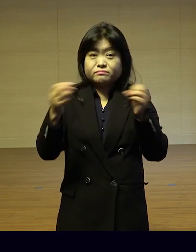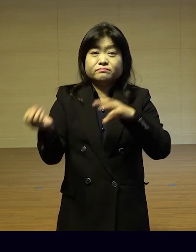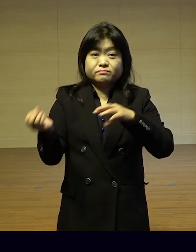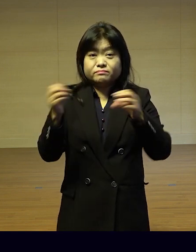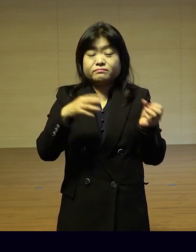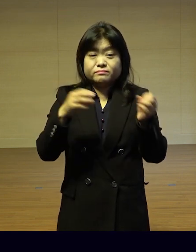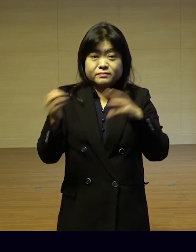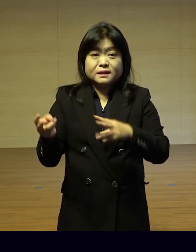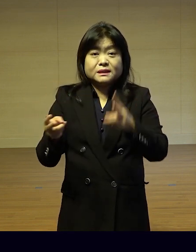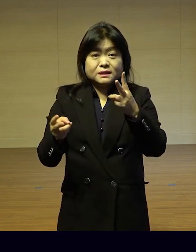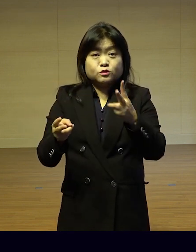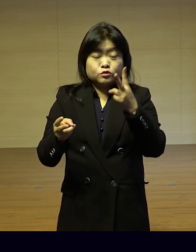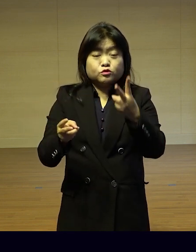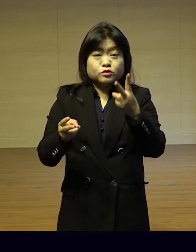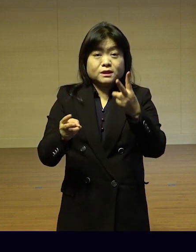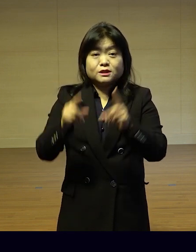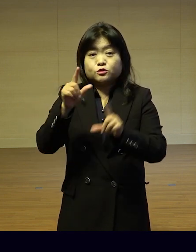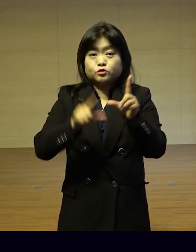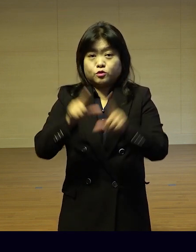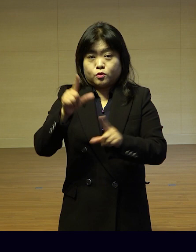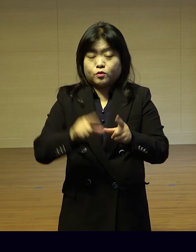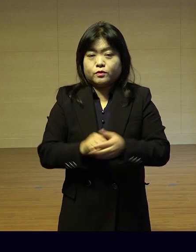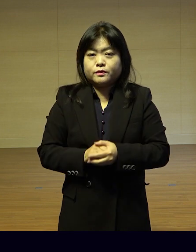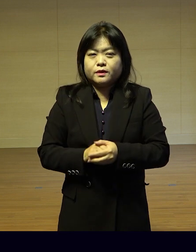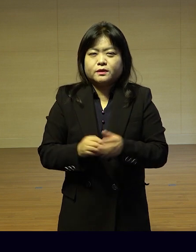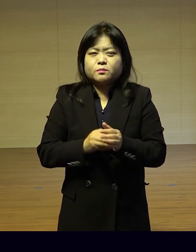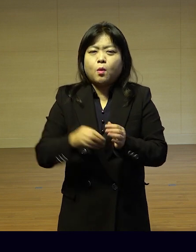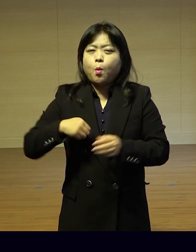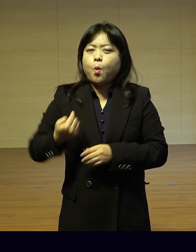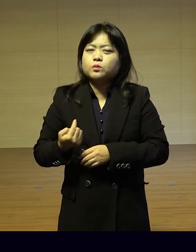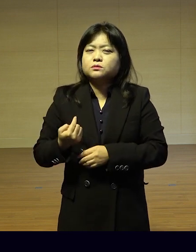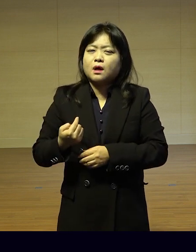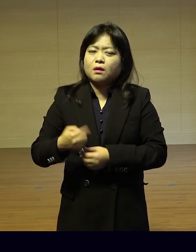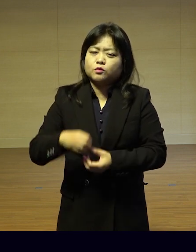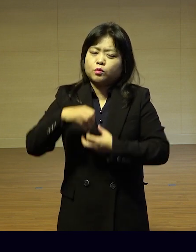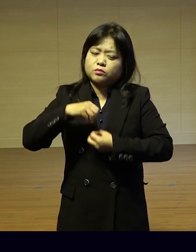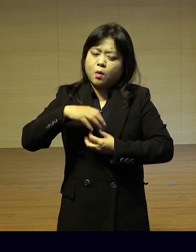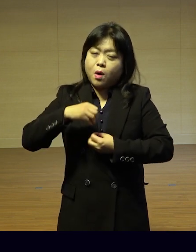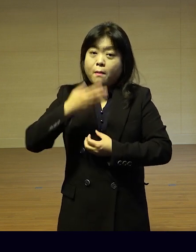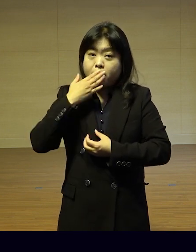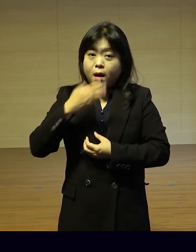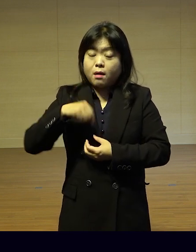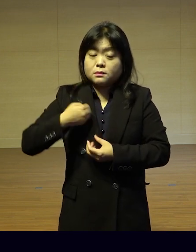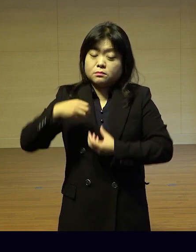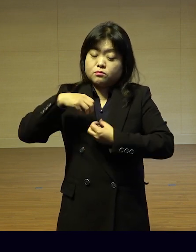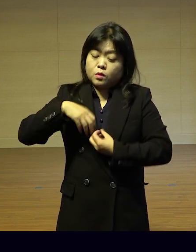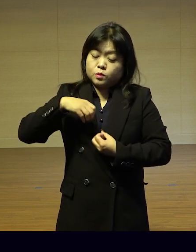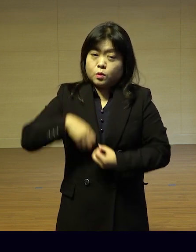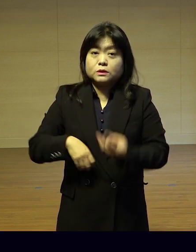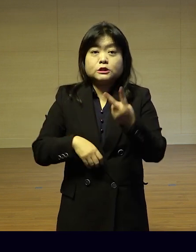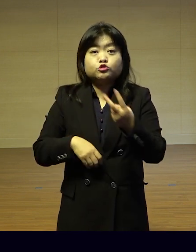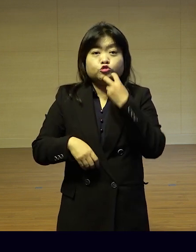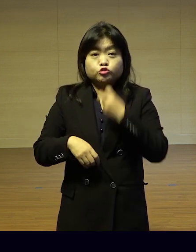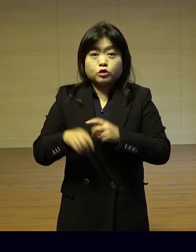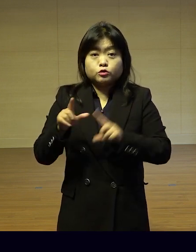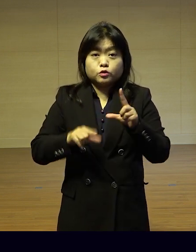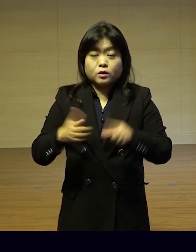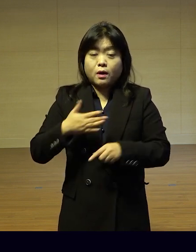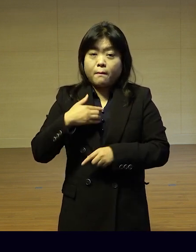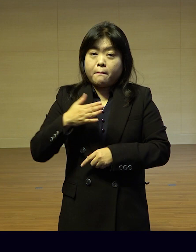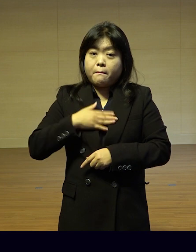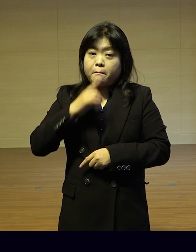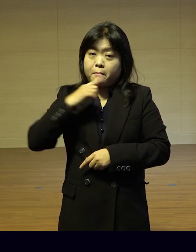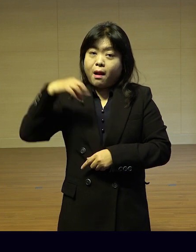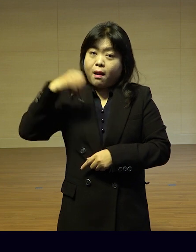그런 이중 구조로 되어 있습니다. 혼자서도 대화를 할 수 있는데요. 그때도 반드시 그건 이중 구조로 되어 있습니다. 말을 하는